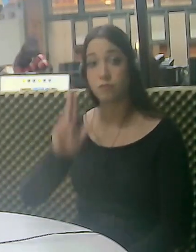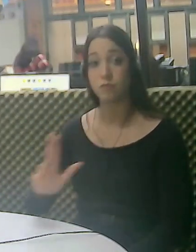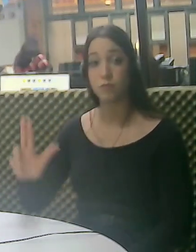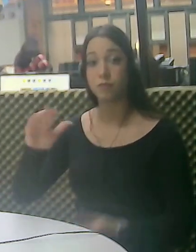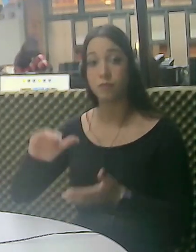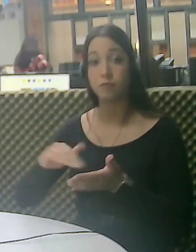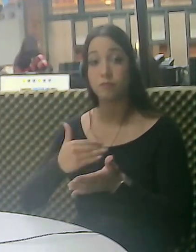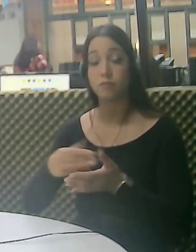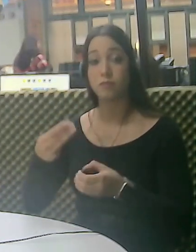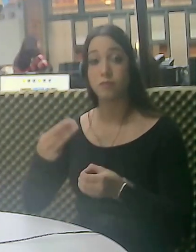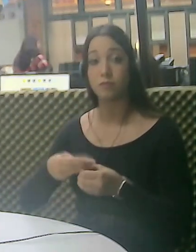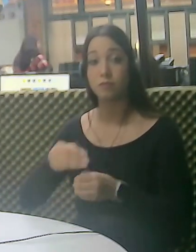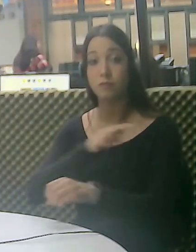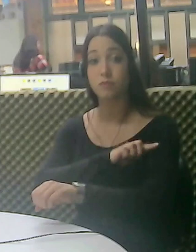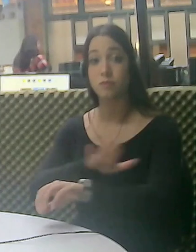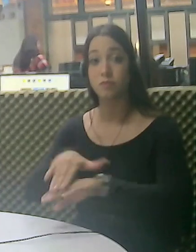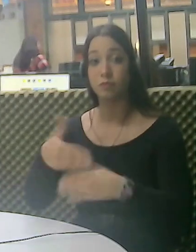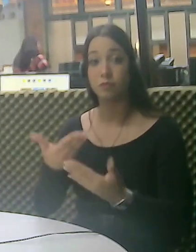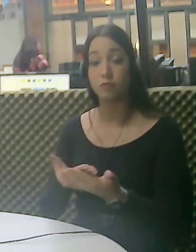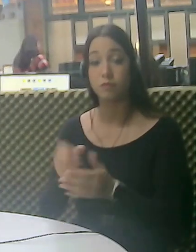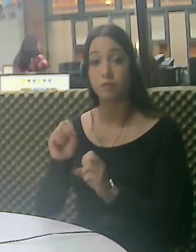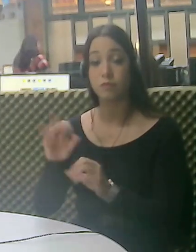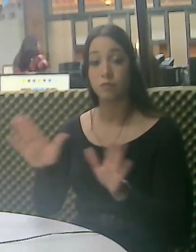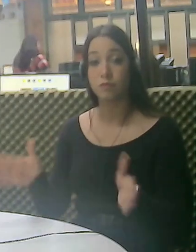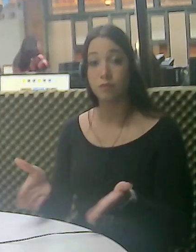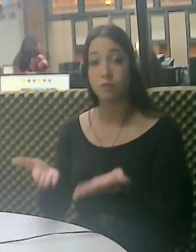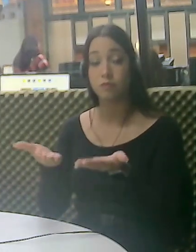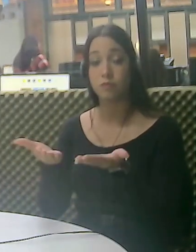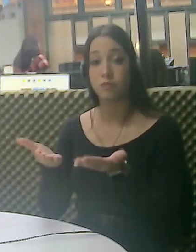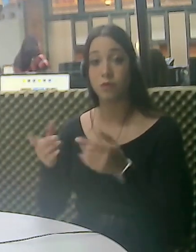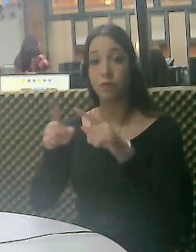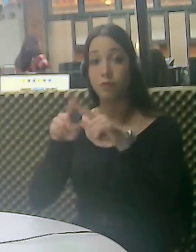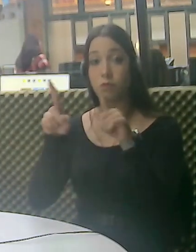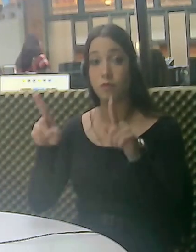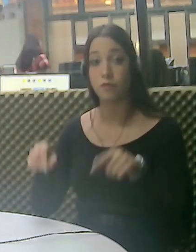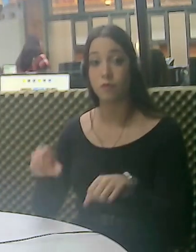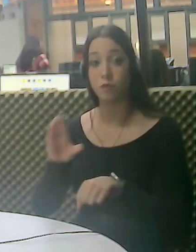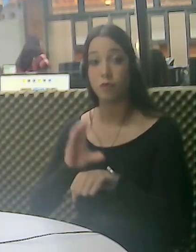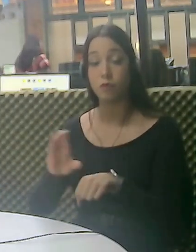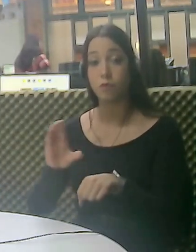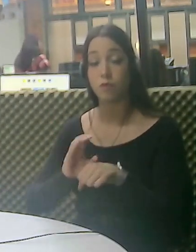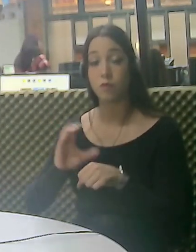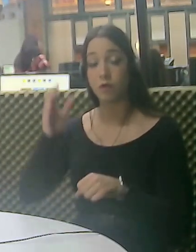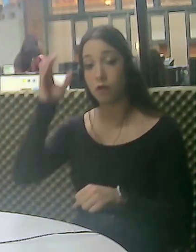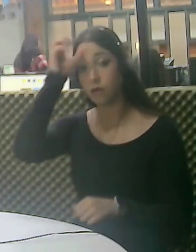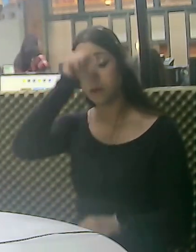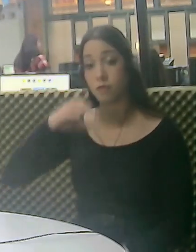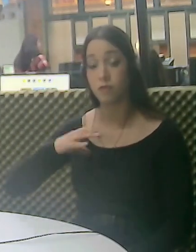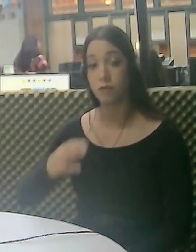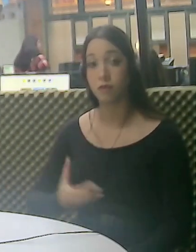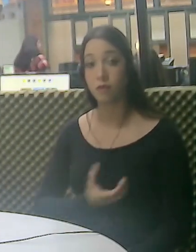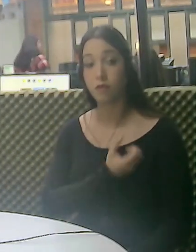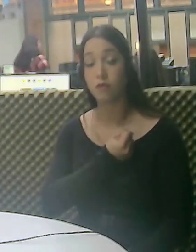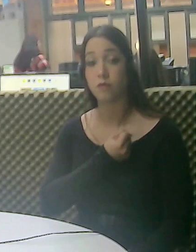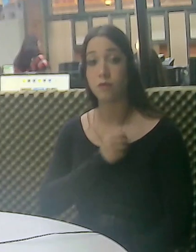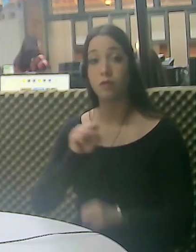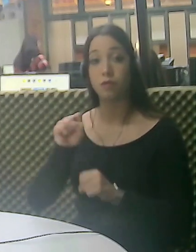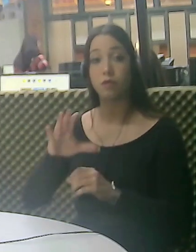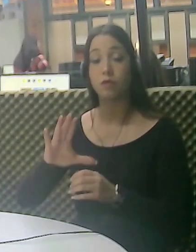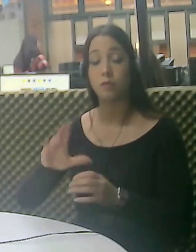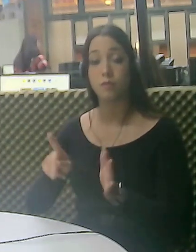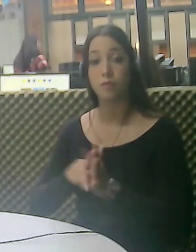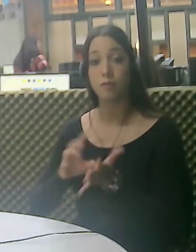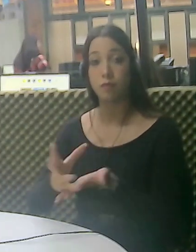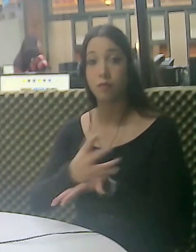meio da Secretaria Municipal de Educação, promoveu a participação de servidores no curso Primeiros Socorros nas Escolas Educar para